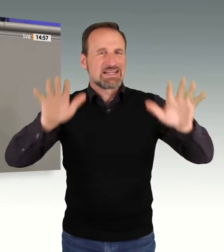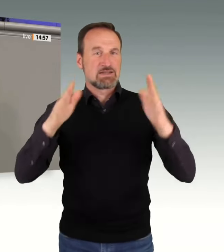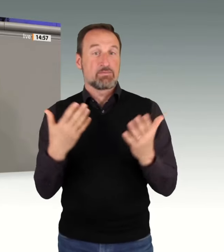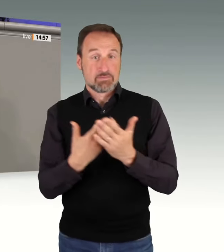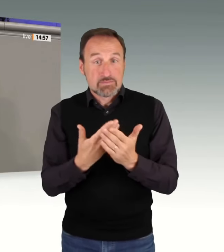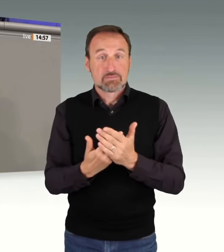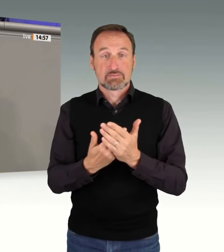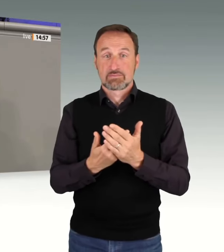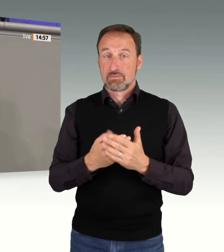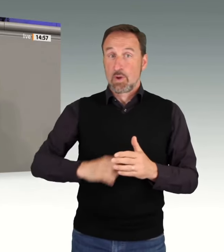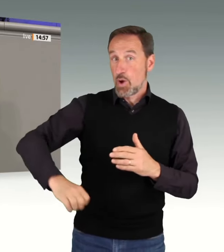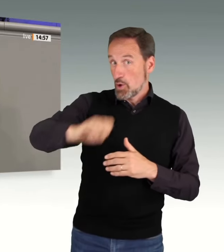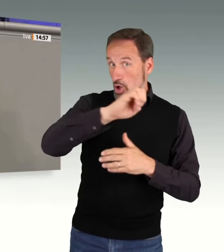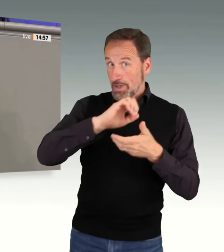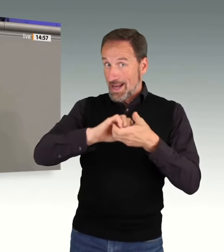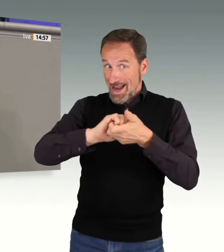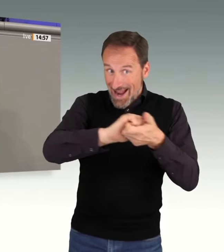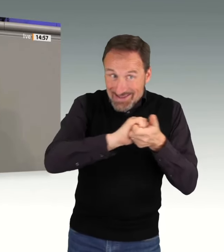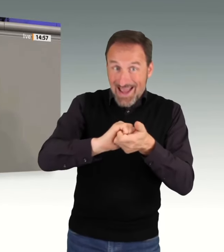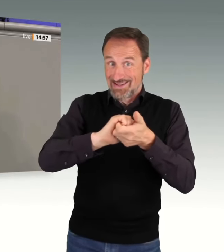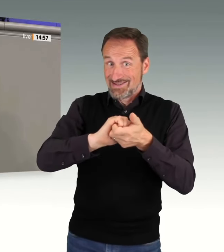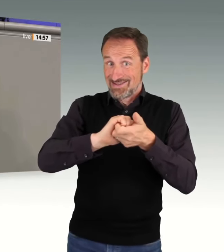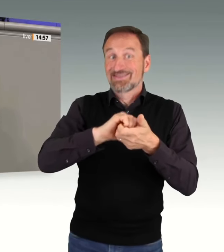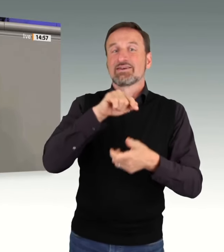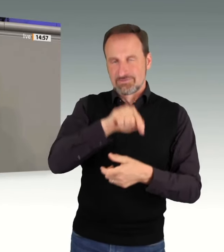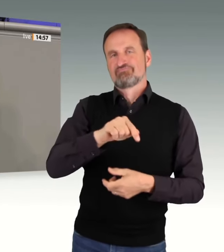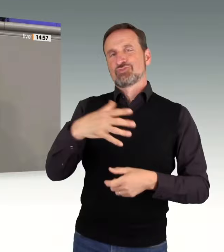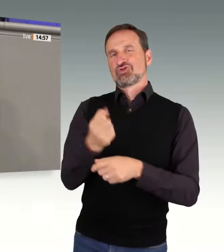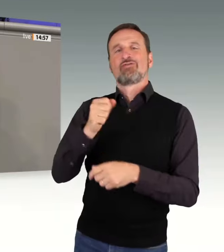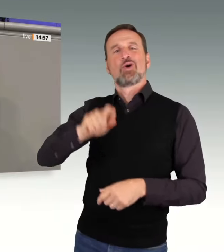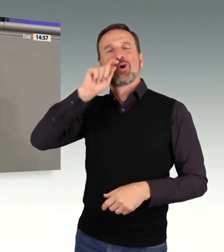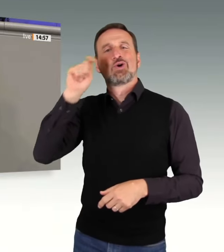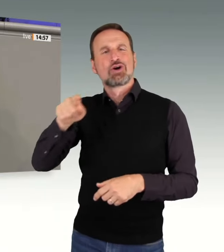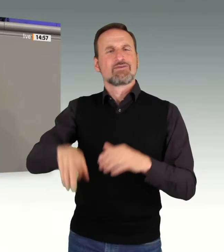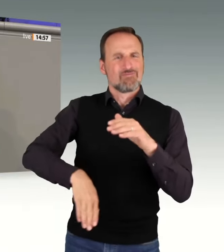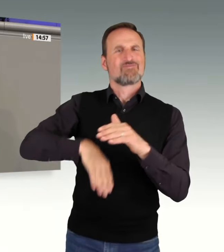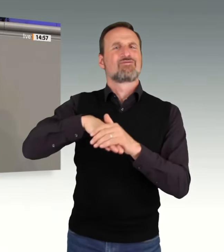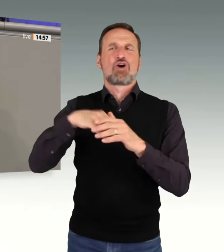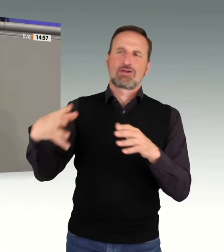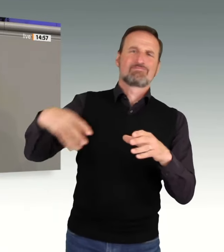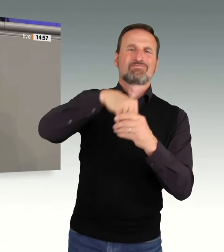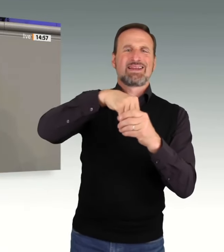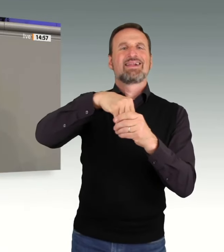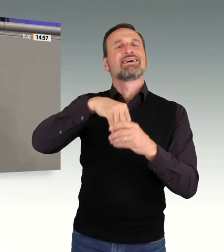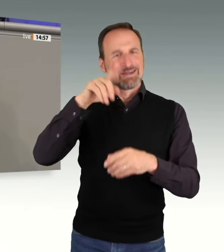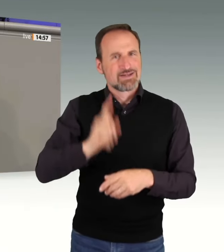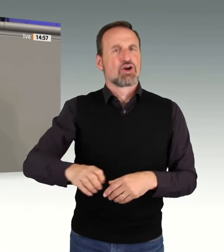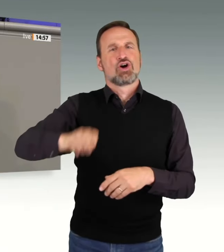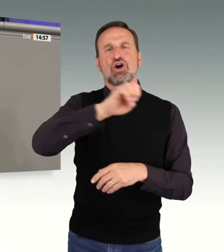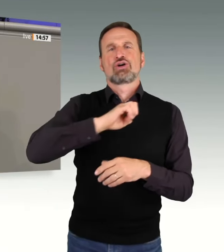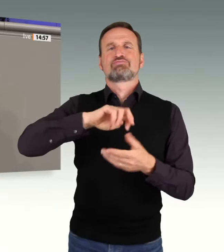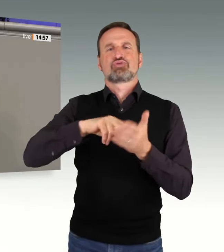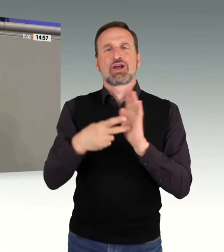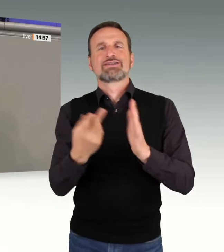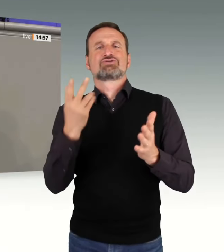zukünftigen Zeiten. Wird es Sicherheit, wird es Frieden geben? Ich bin sicher, dass